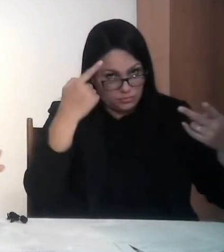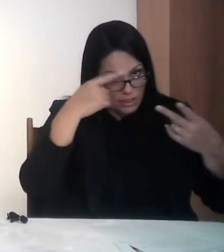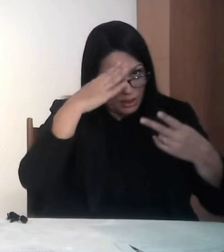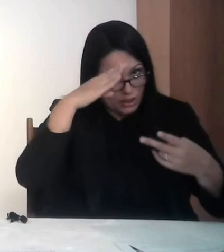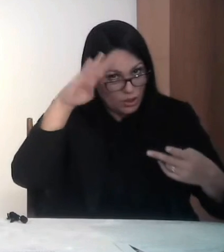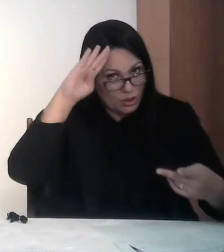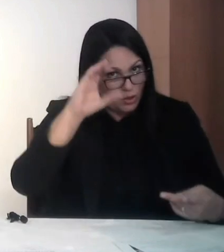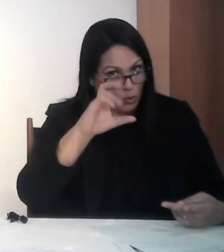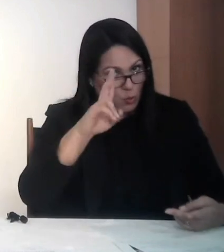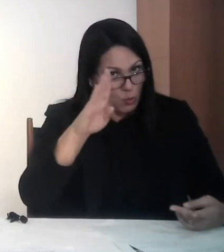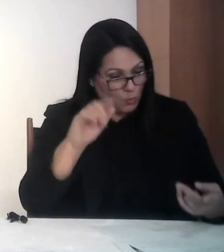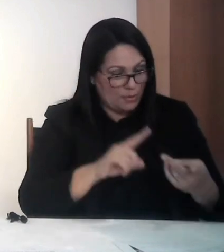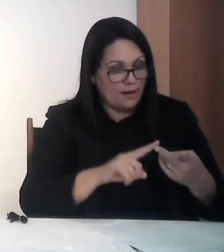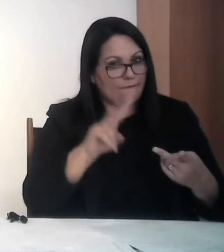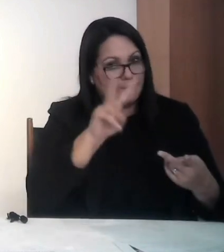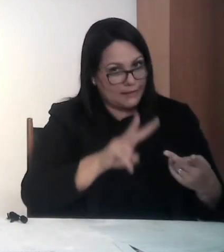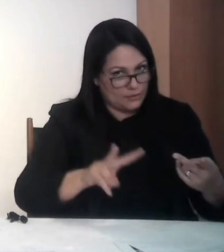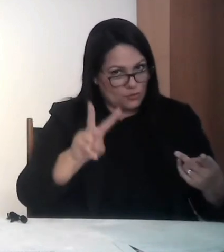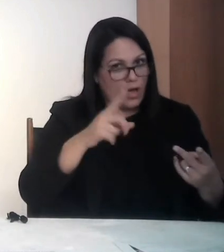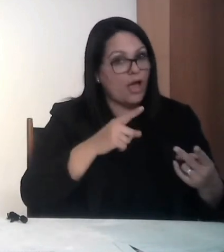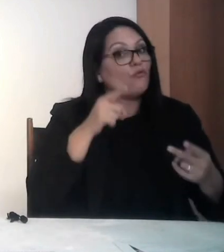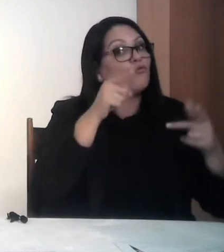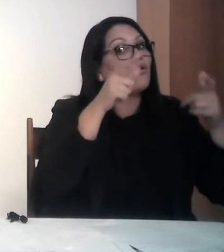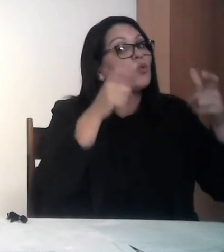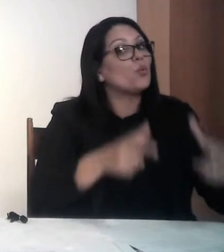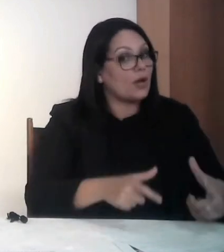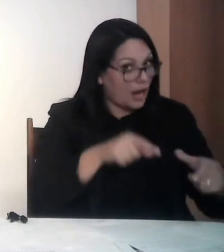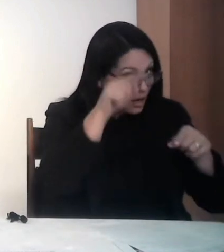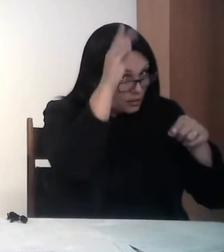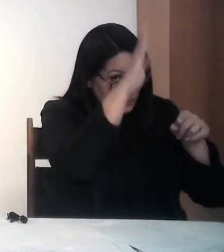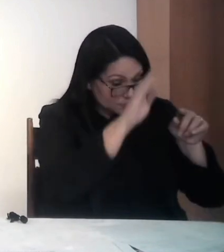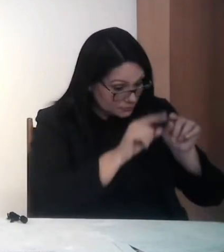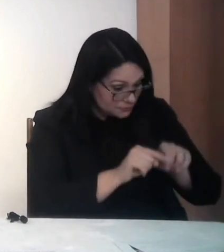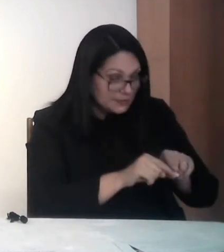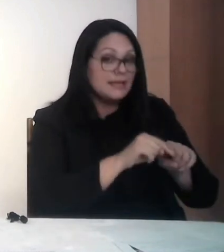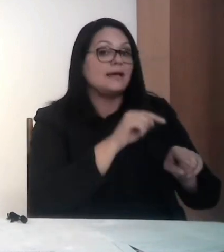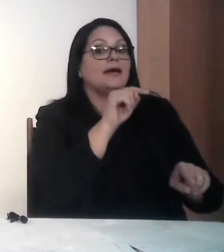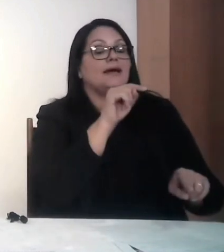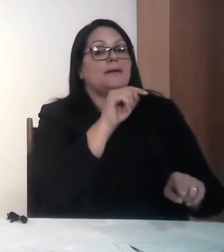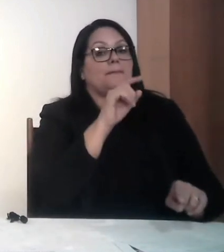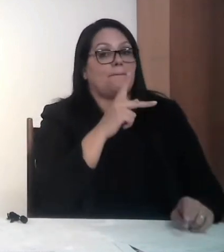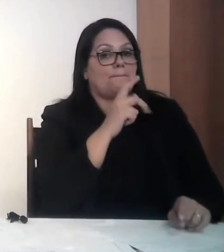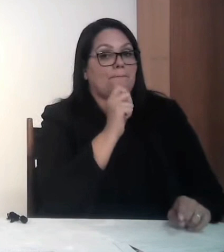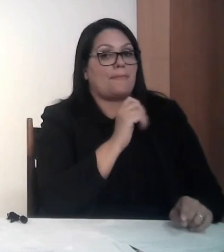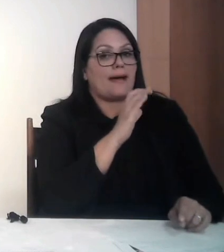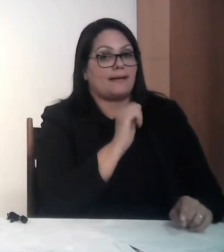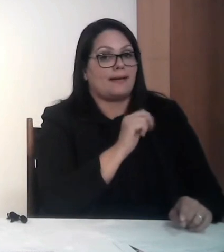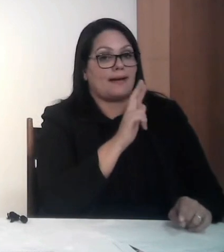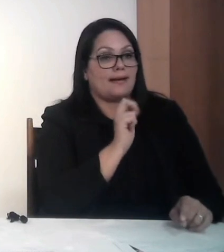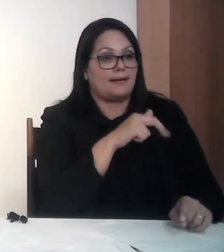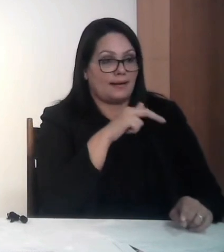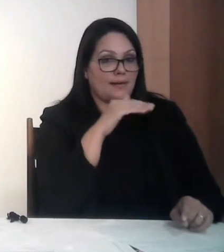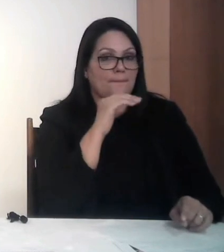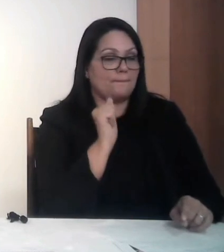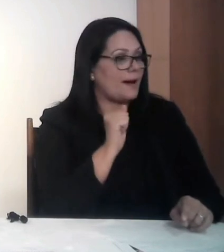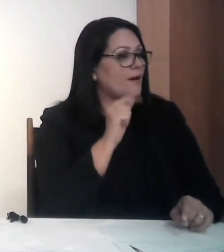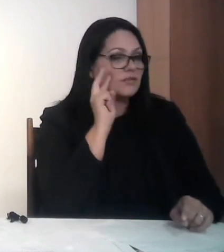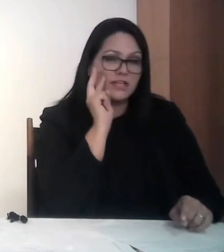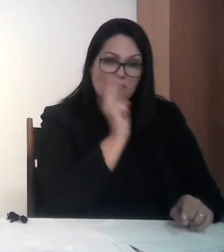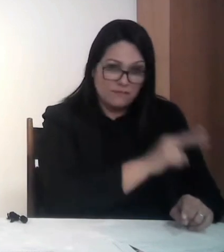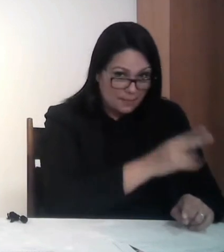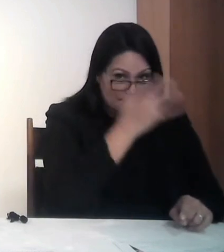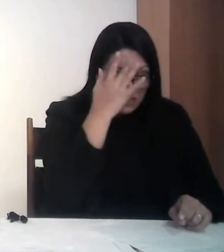Venezuela. Vou estar em Pacaraima brevemente para mostrar para vocês como é que chegam as pessoas fugindo daquele